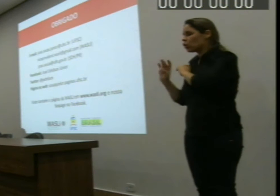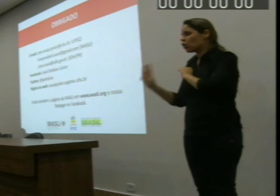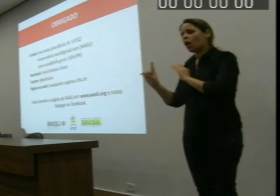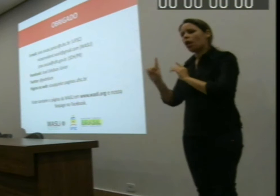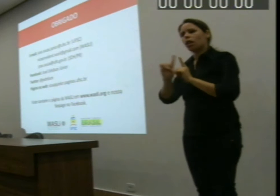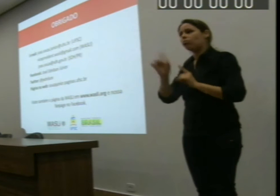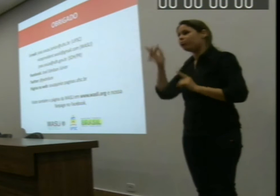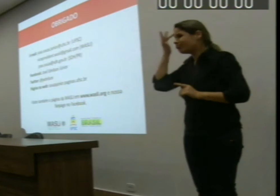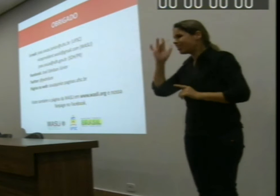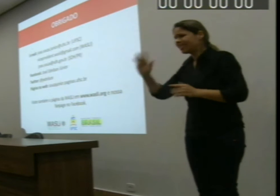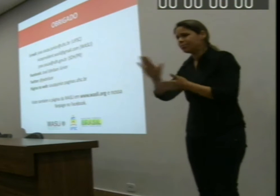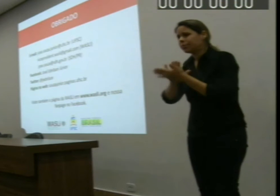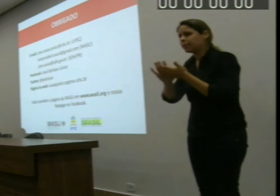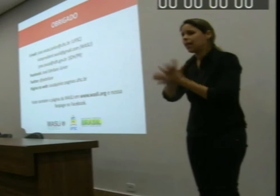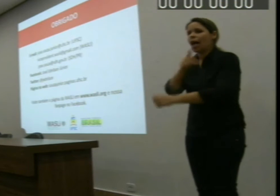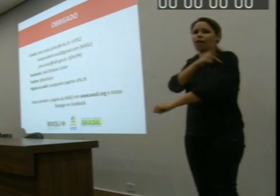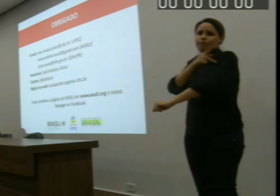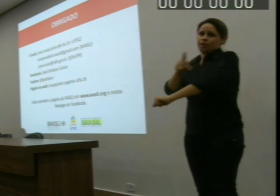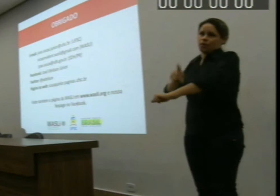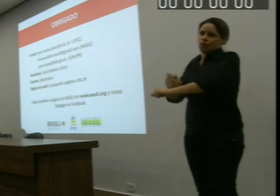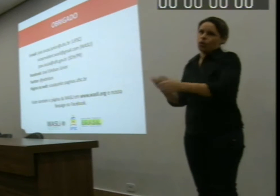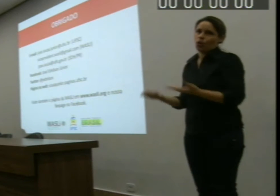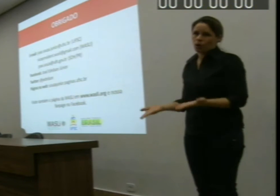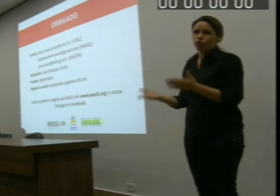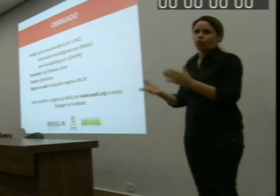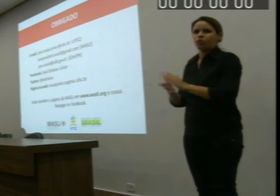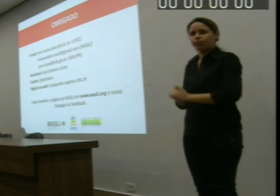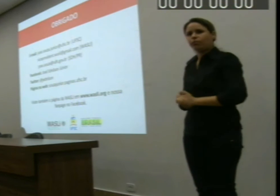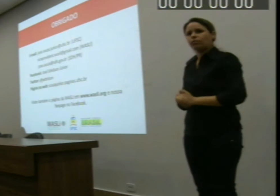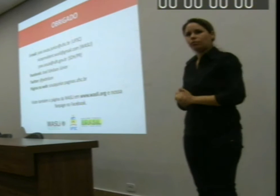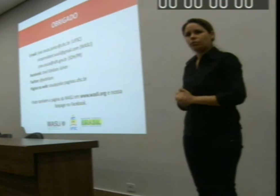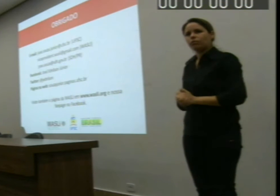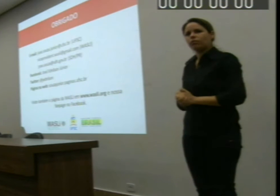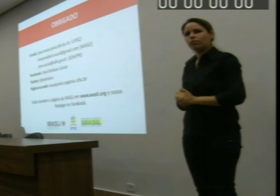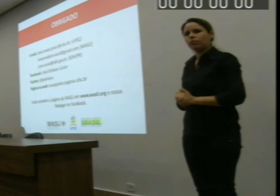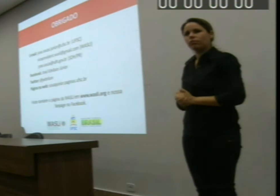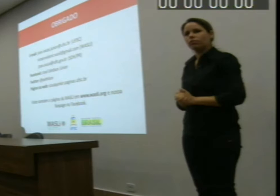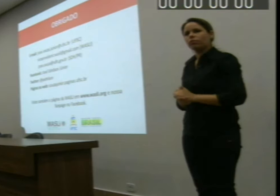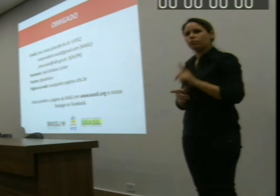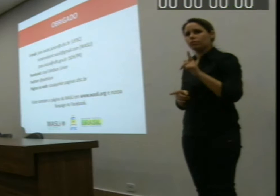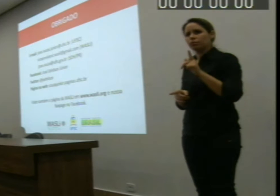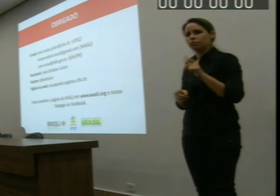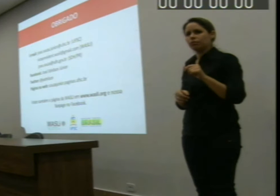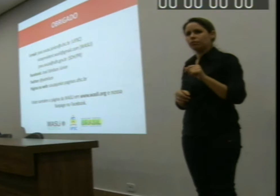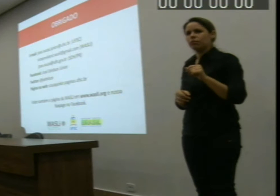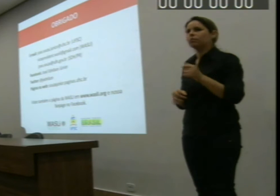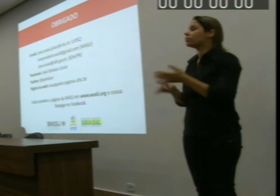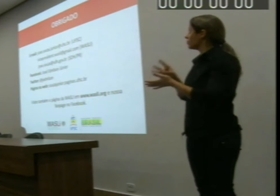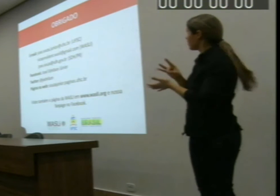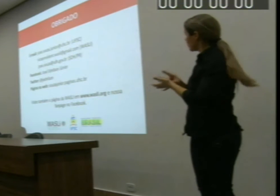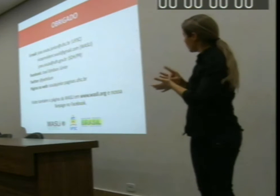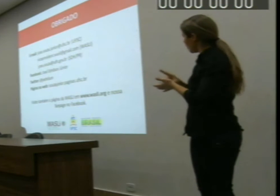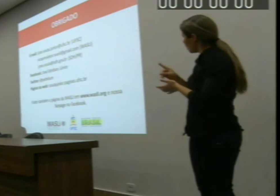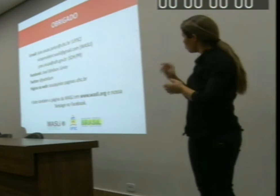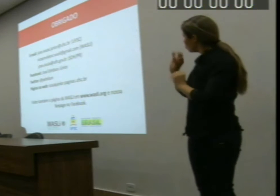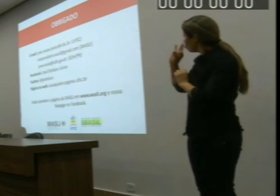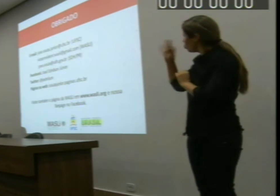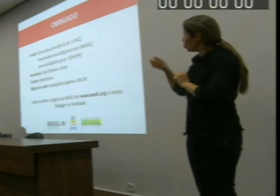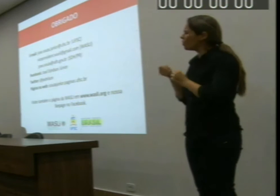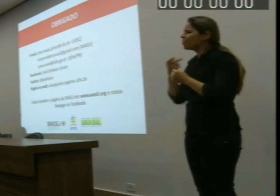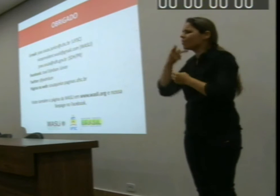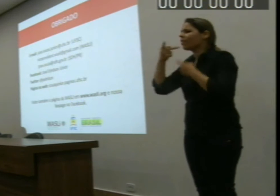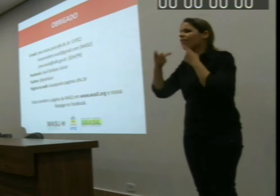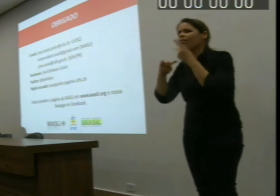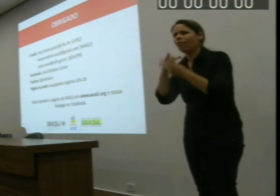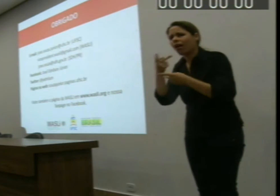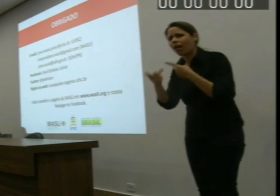pedagógica da escola a gente precisa saber na verdade tudo isso que você tá me passando eh